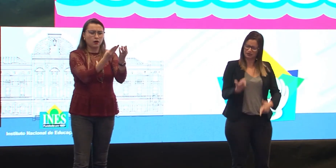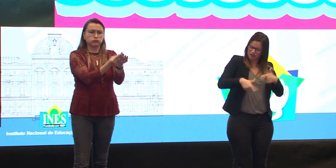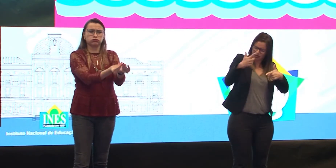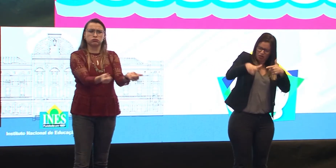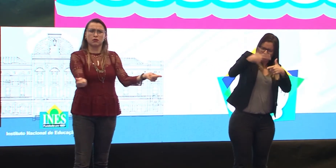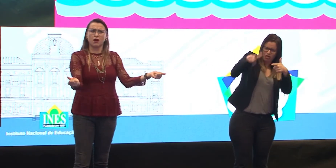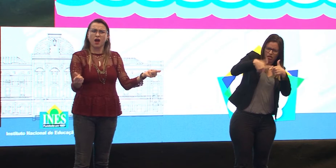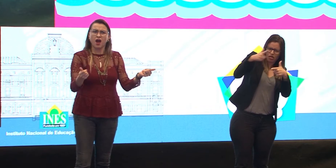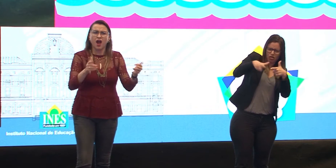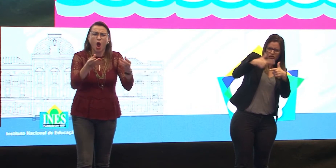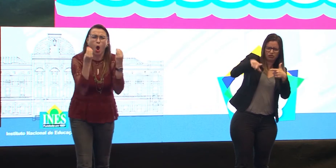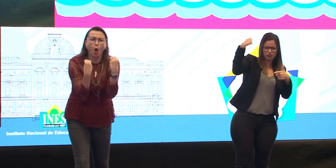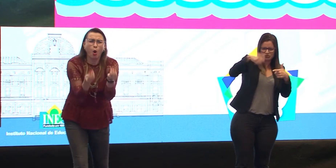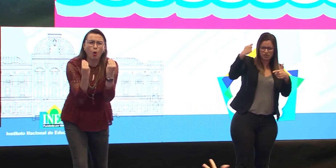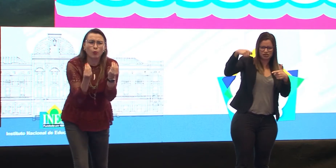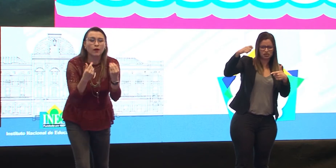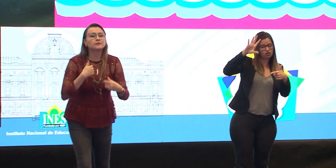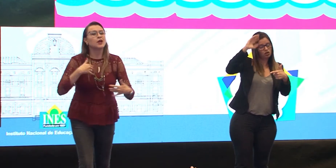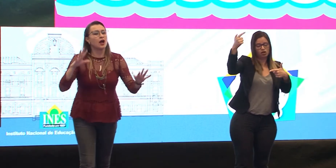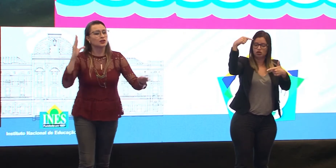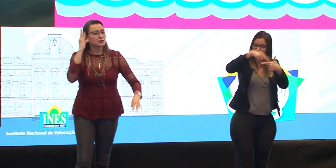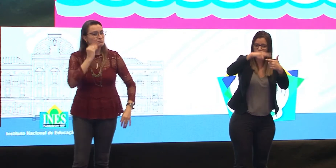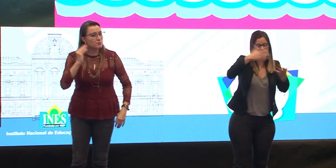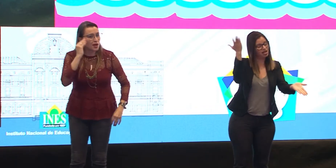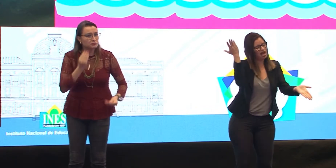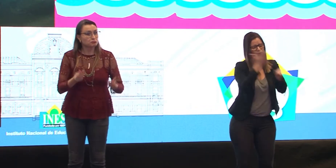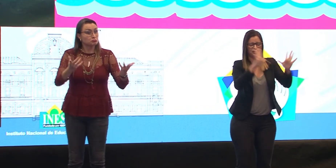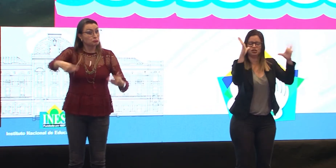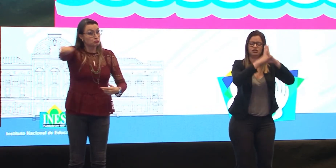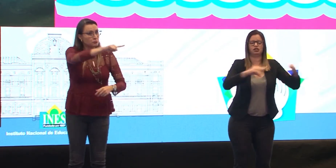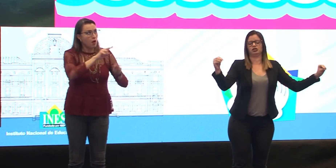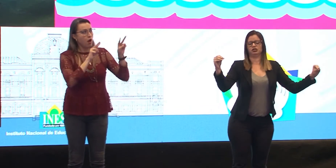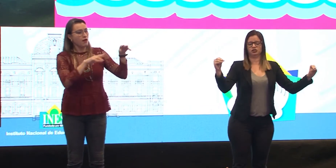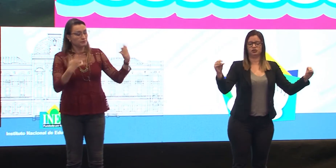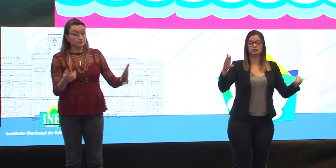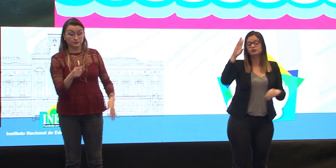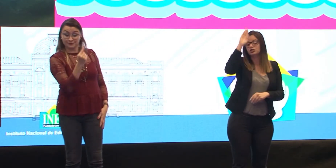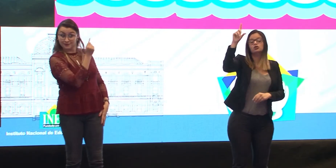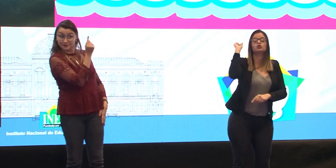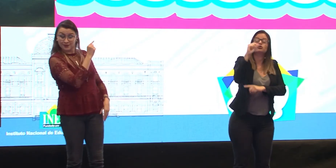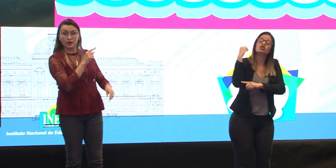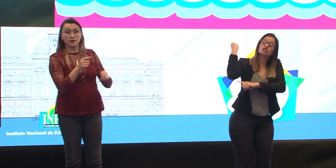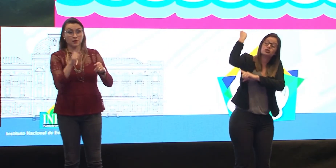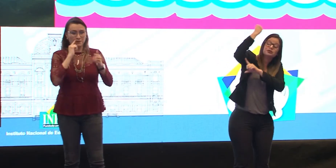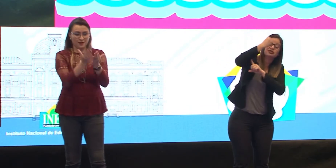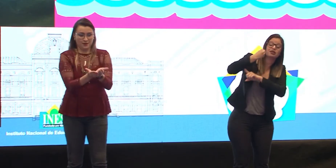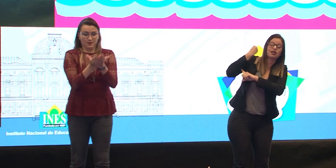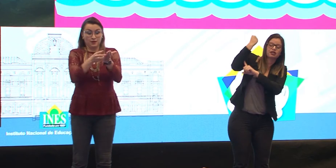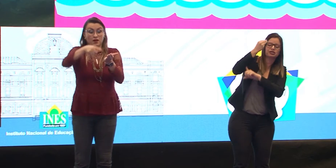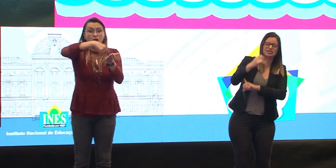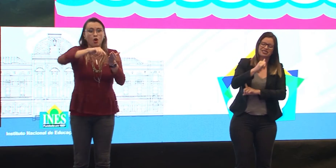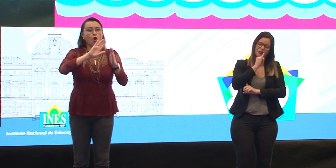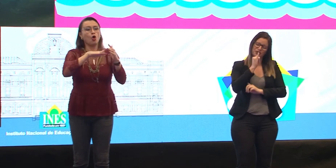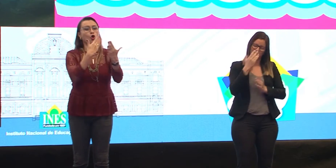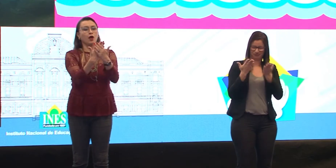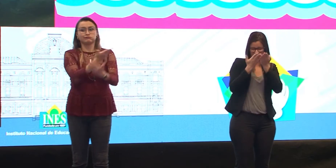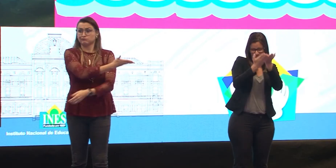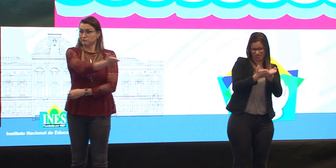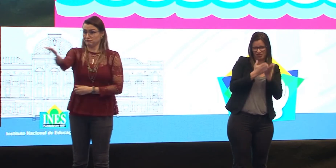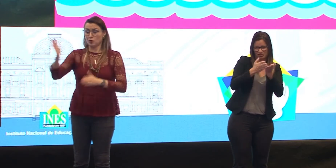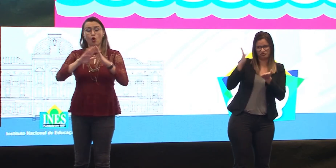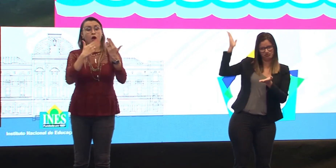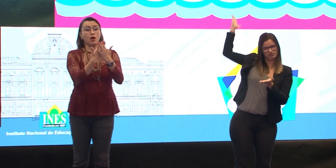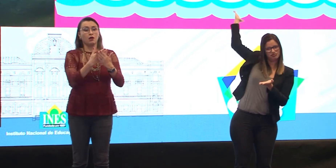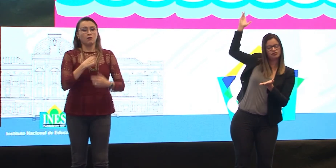E inúmeros problemas, eles desaparecem de que maneira? Essas experiências como foi falado, a questão